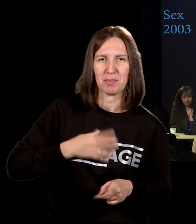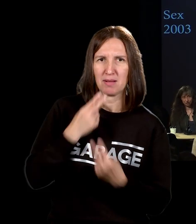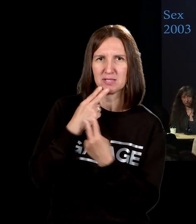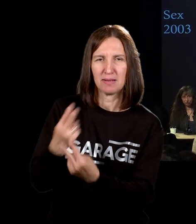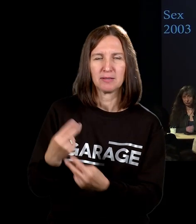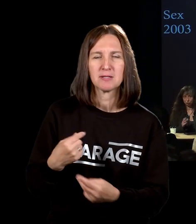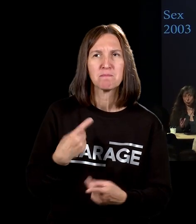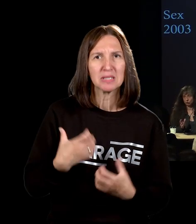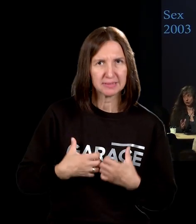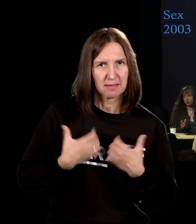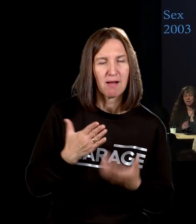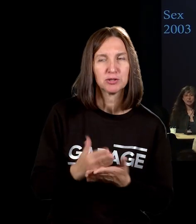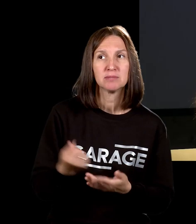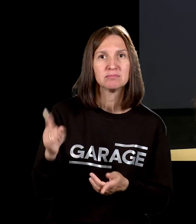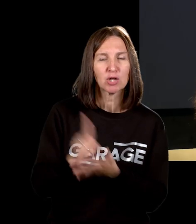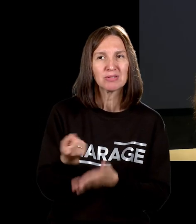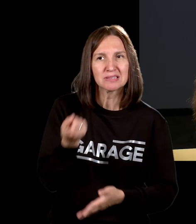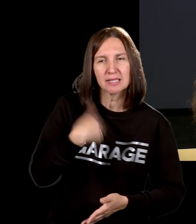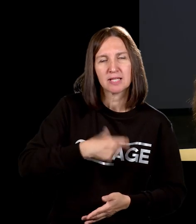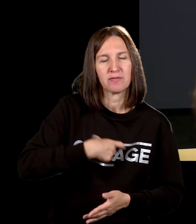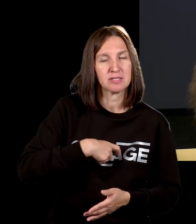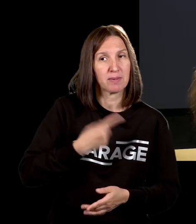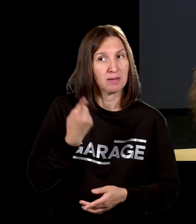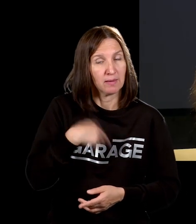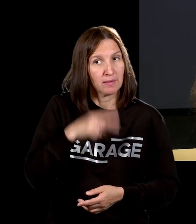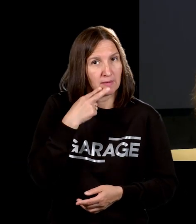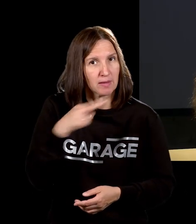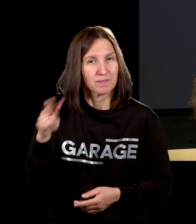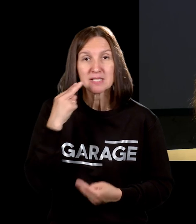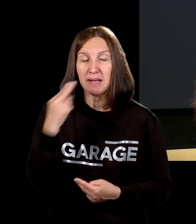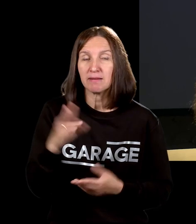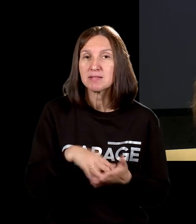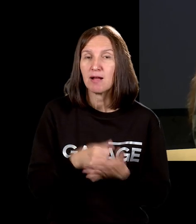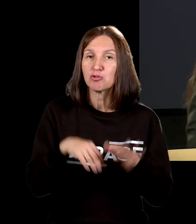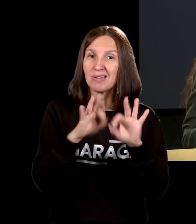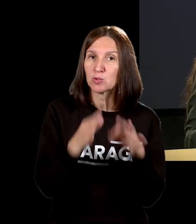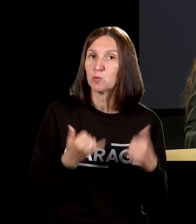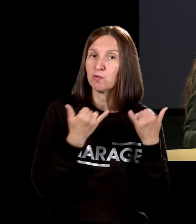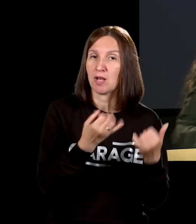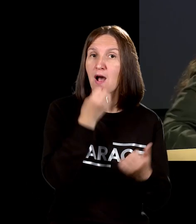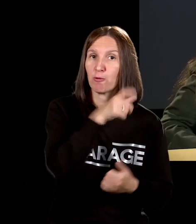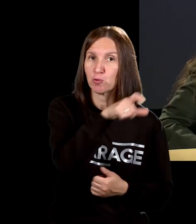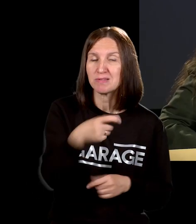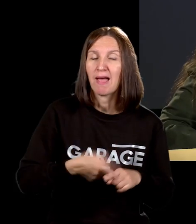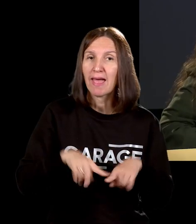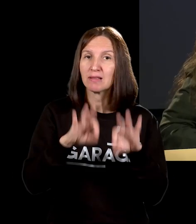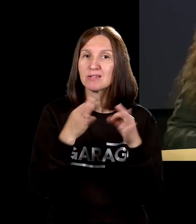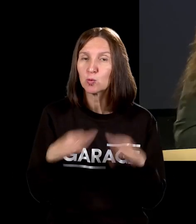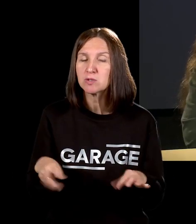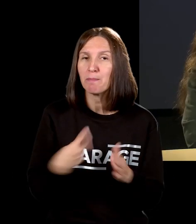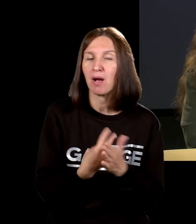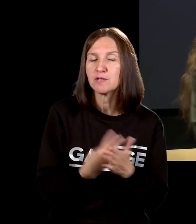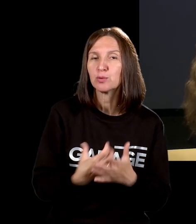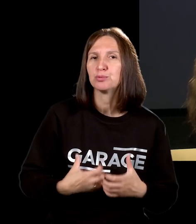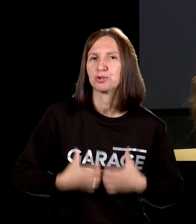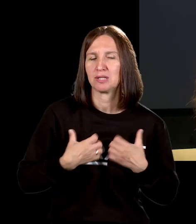себя смотреть, вот этот вот ужас. Да? И поэтому искусство для хороших людей – это искусство, которое представляет ужасные вещи. Если ты